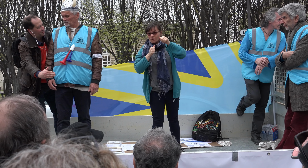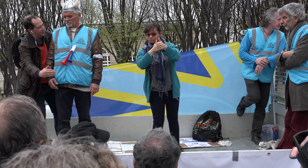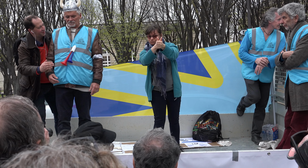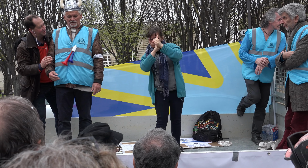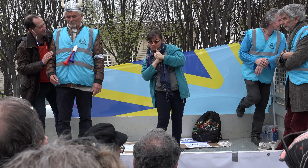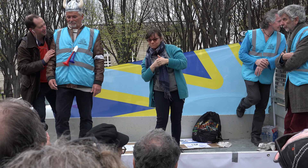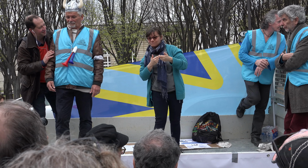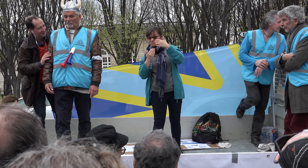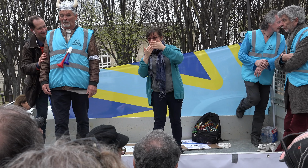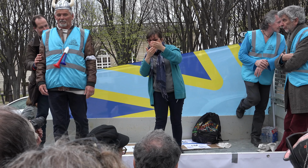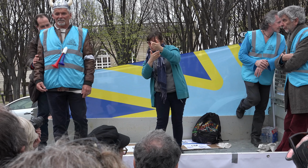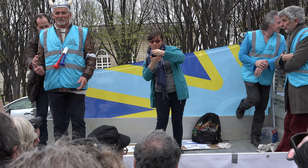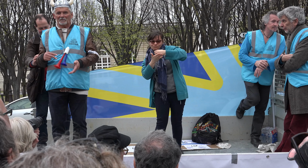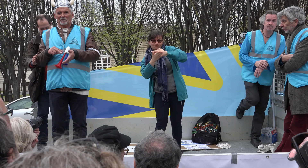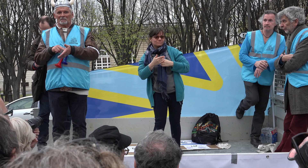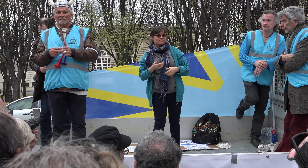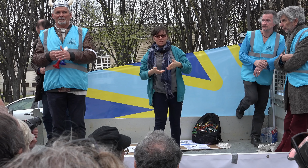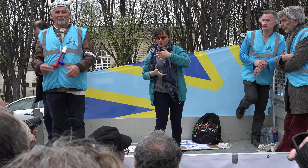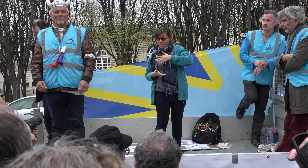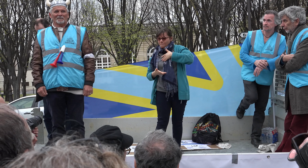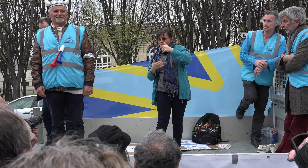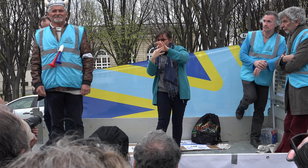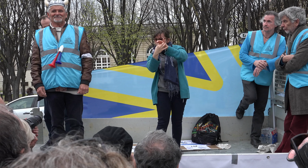nous. On va avoir une meilleure écoute.